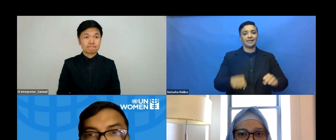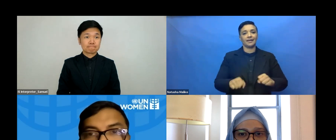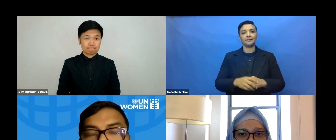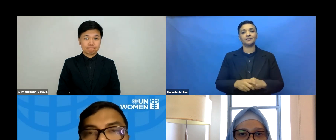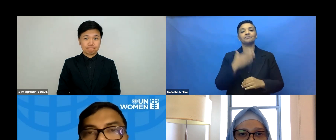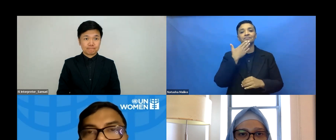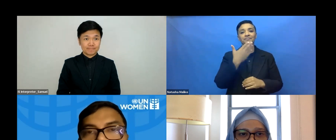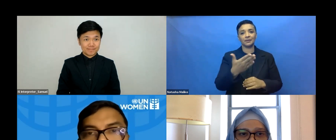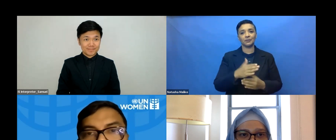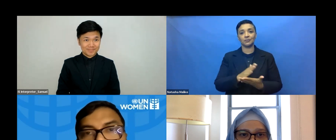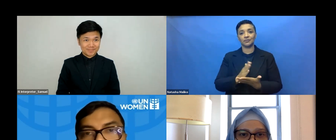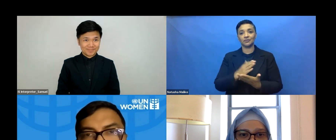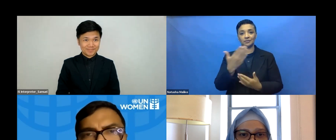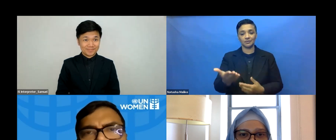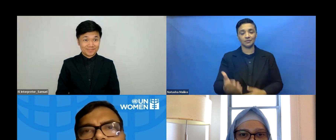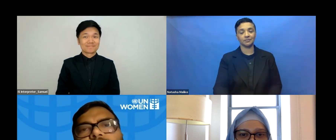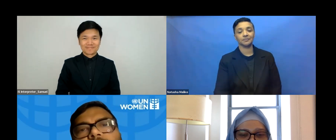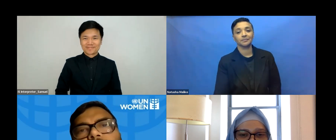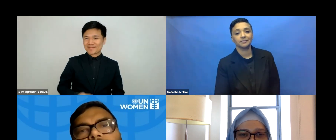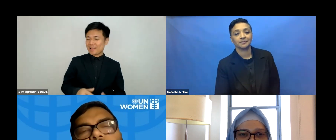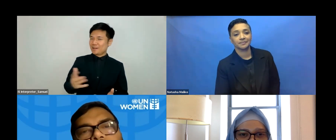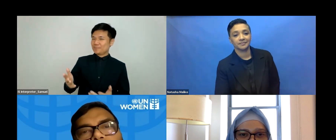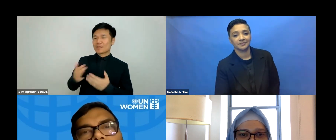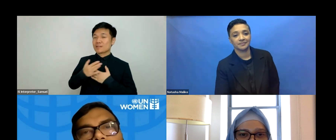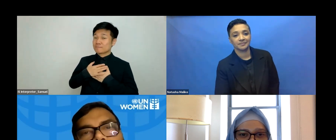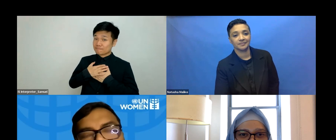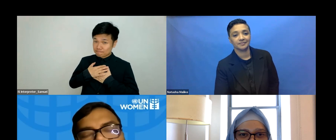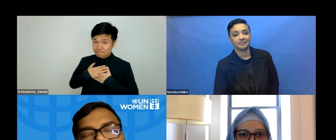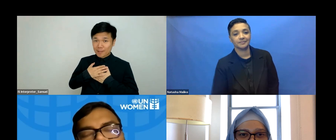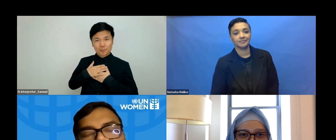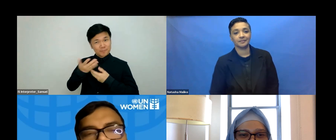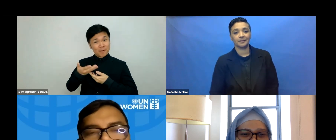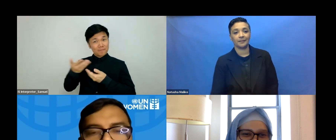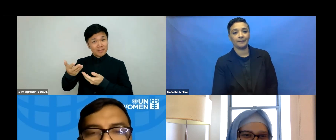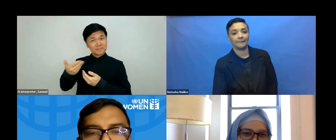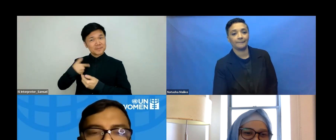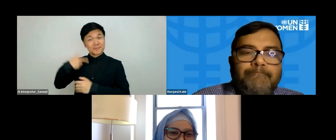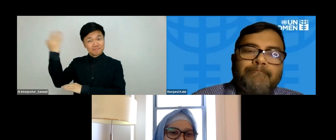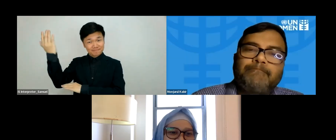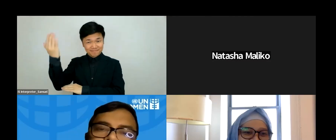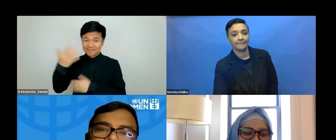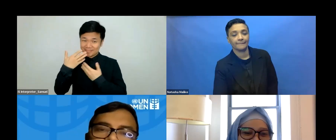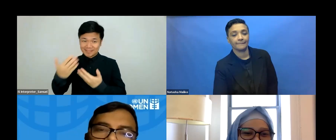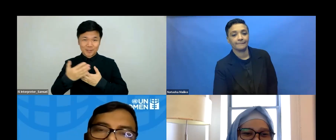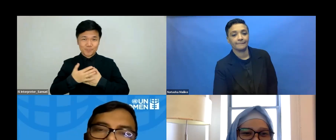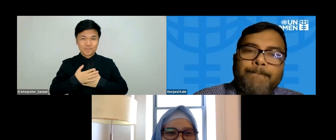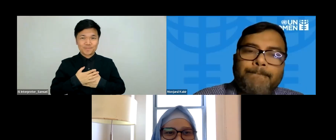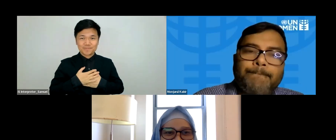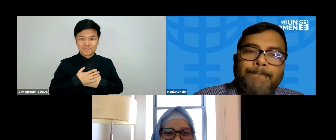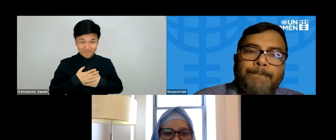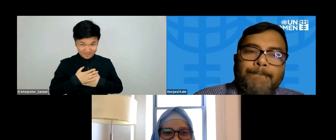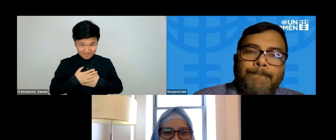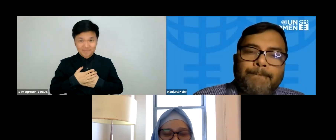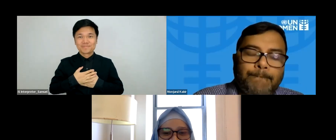les processus pour donner plus d'opportunités aux organisations pour les personnes handicapées. Et merci